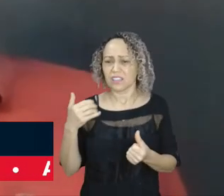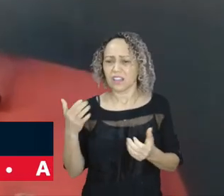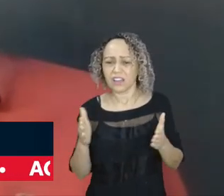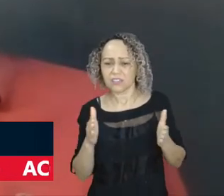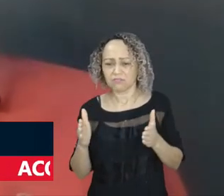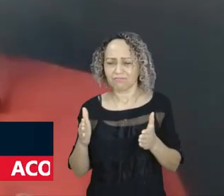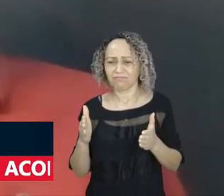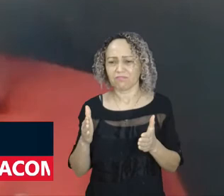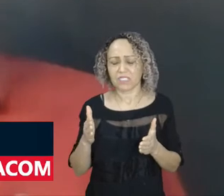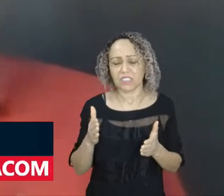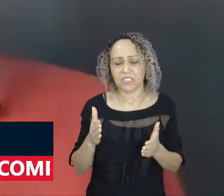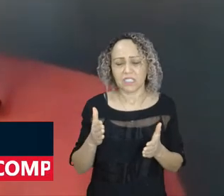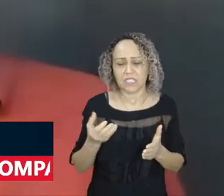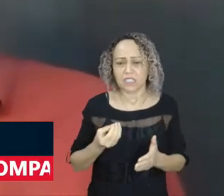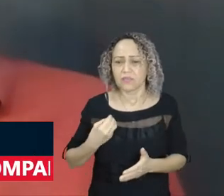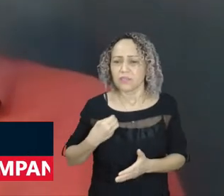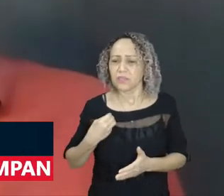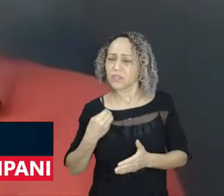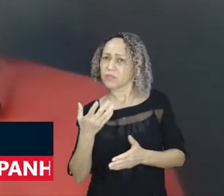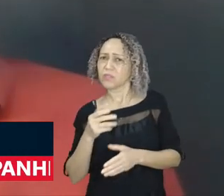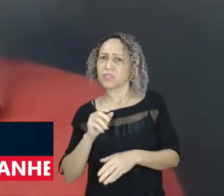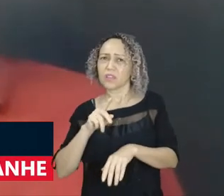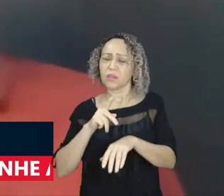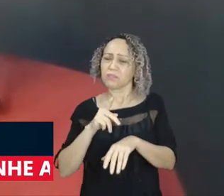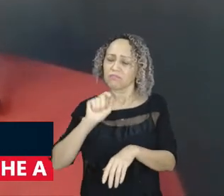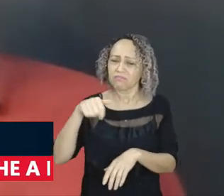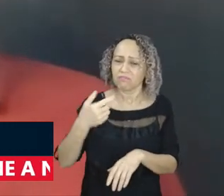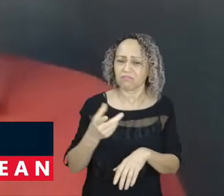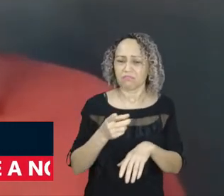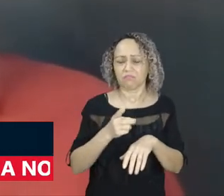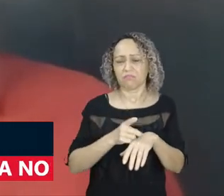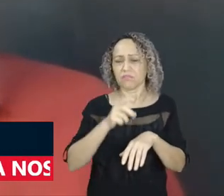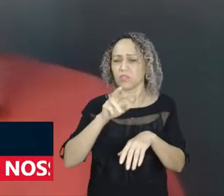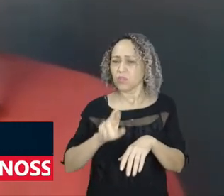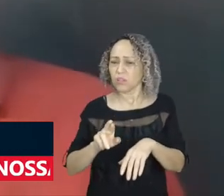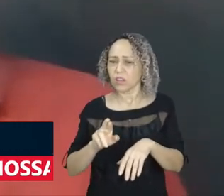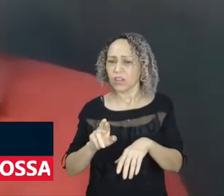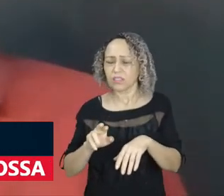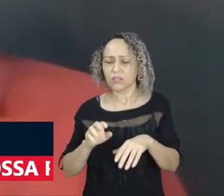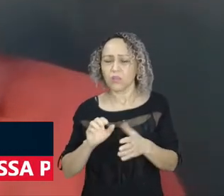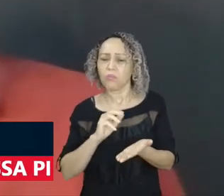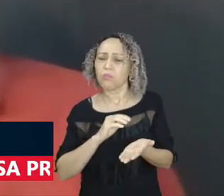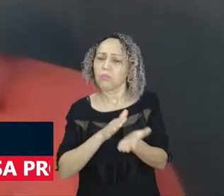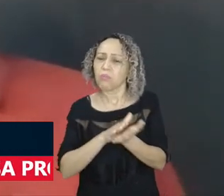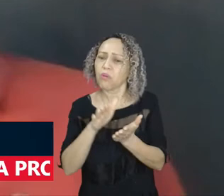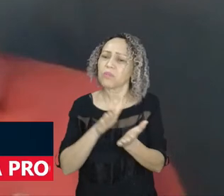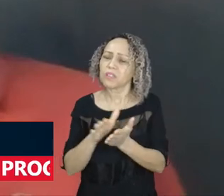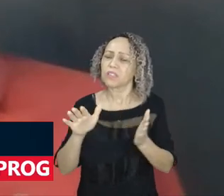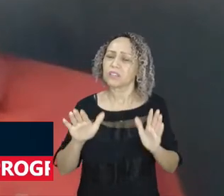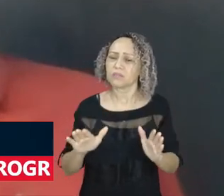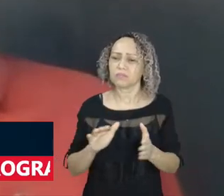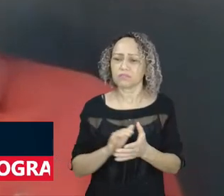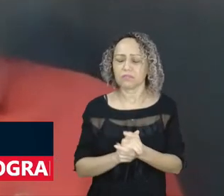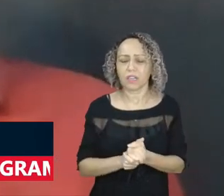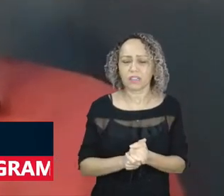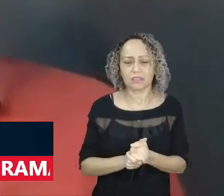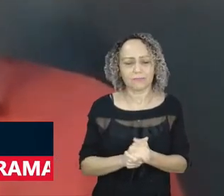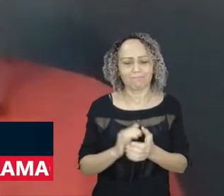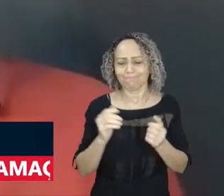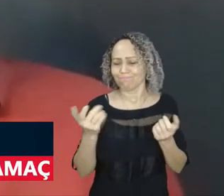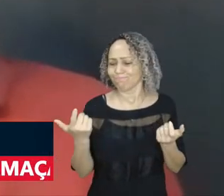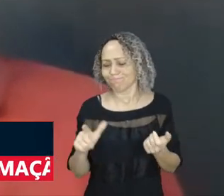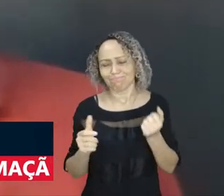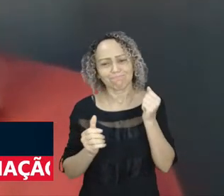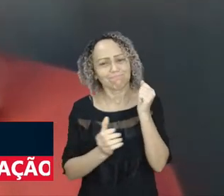em pós-doutorado, publicando artigos excelentes no mundo, mas sem um vínculo firme com uma instituição que garanta a permanência